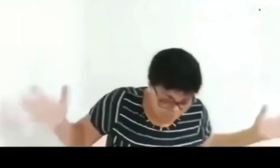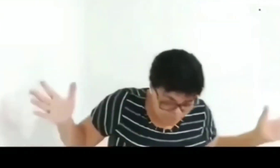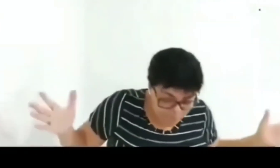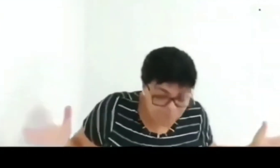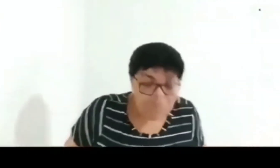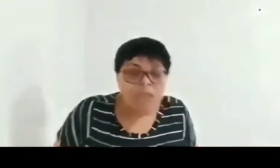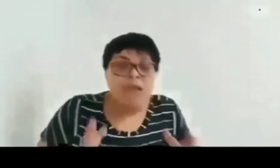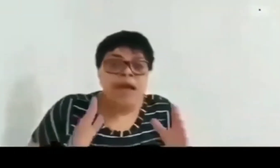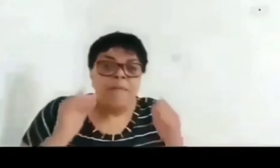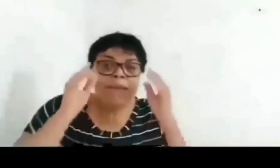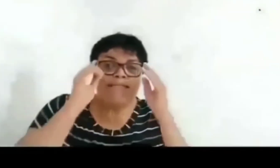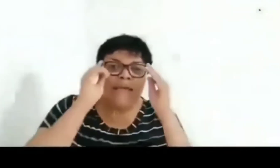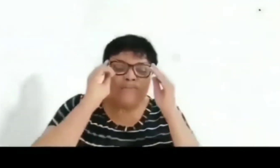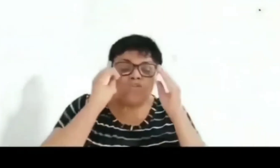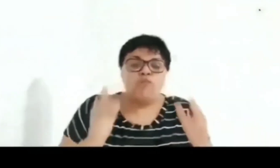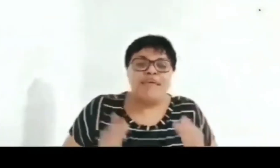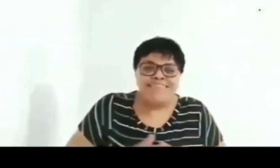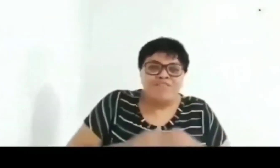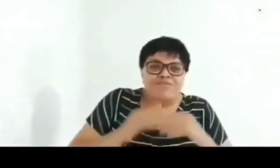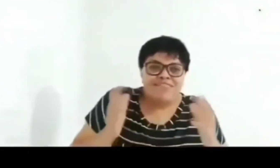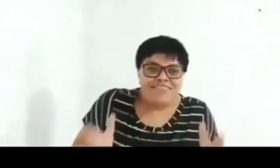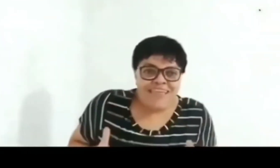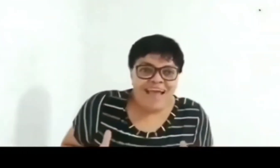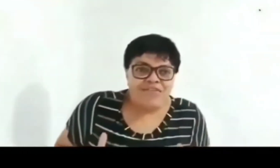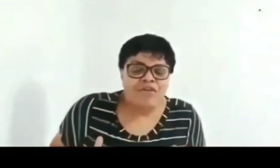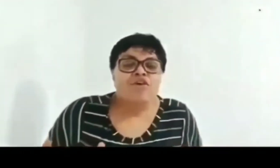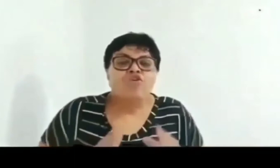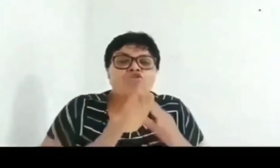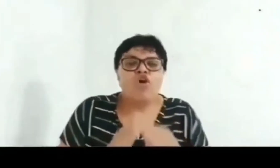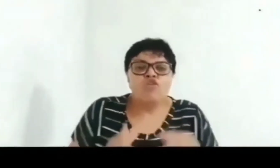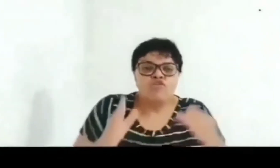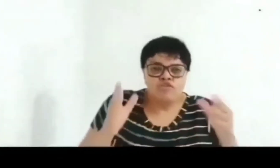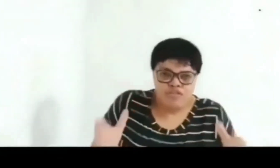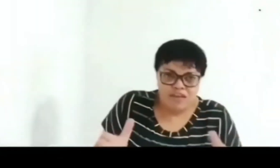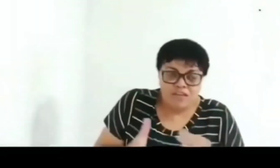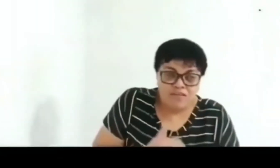Bem, apesar de toda essa diversidade,